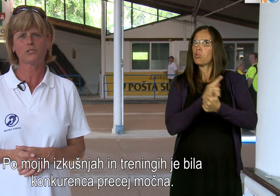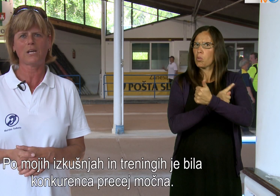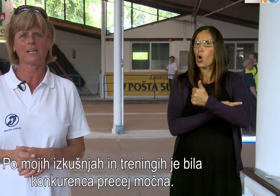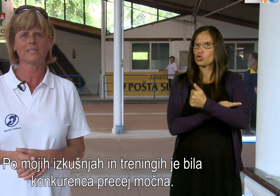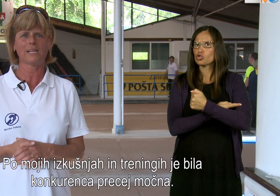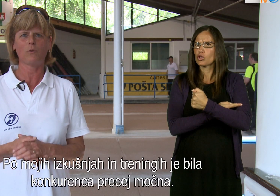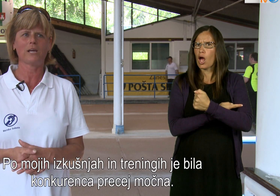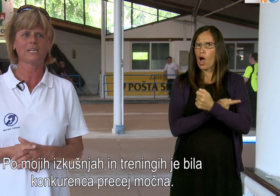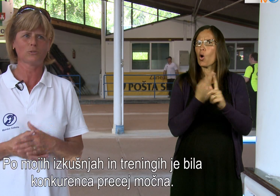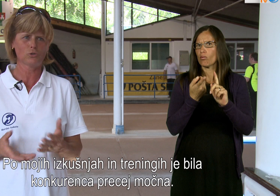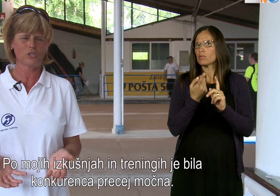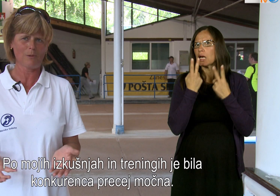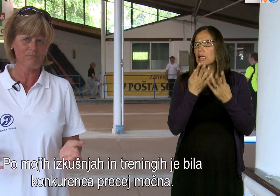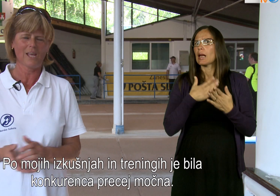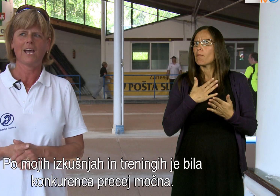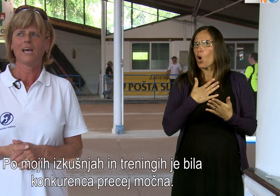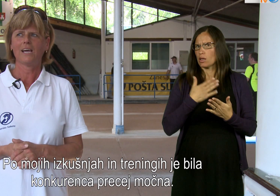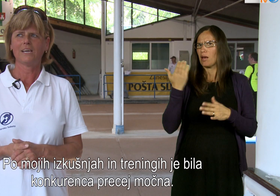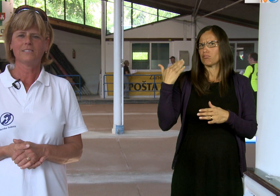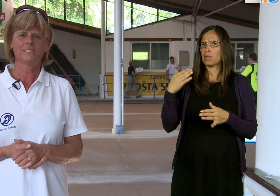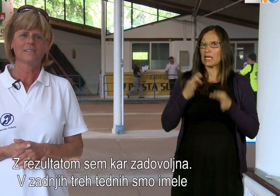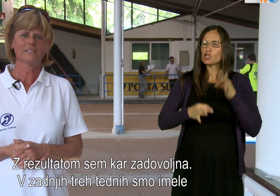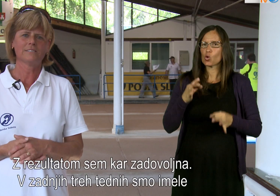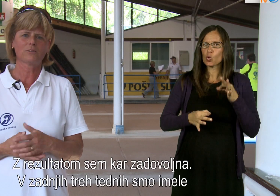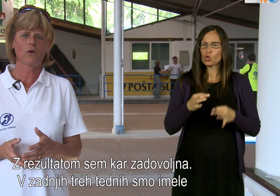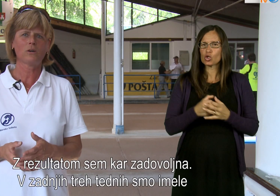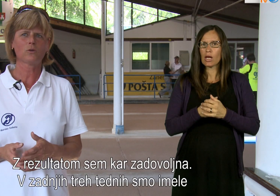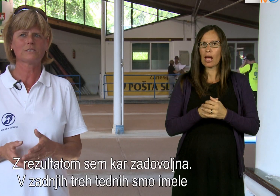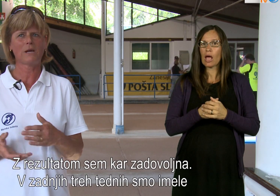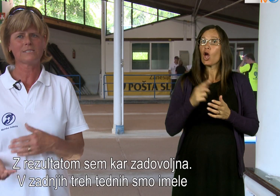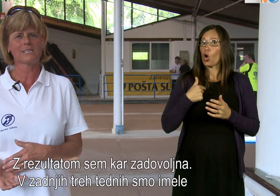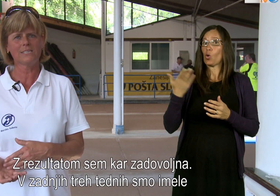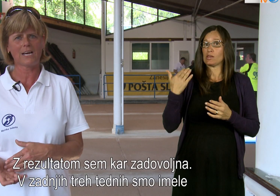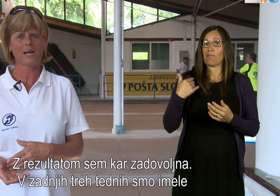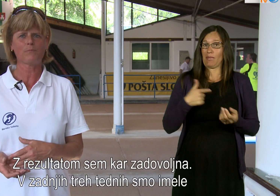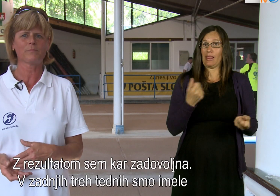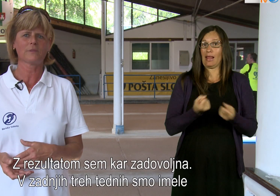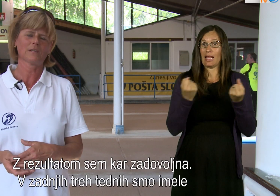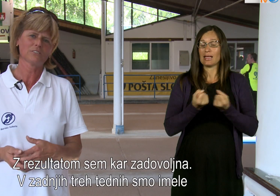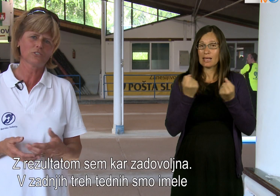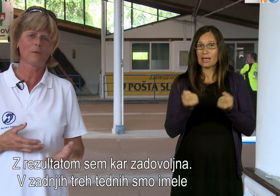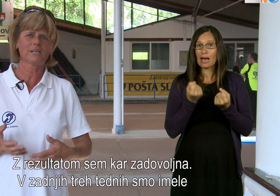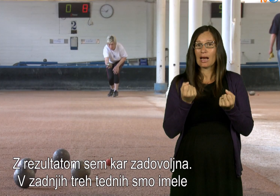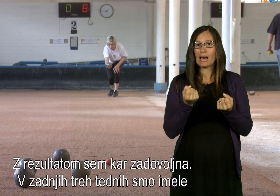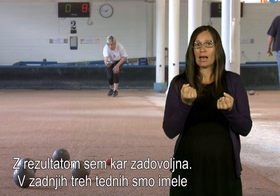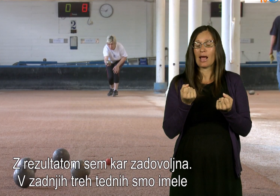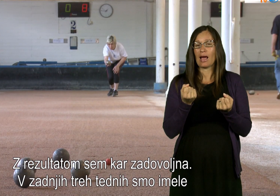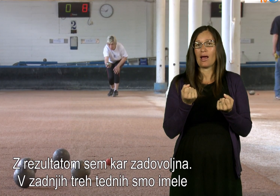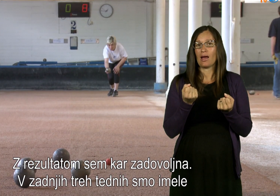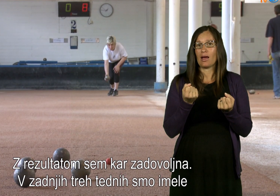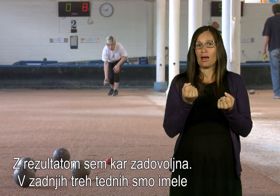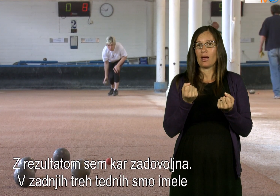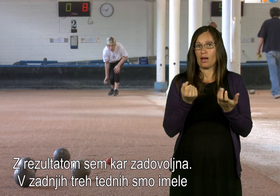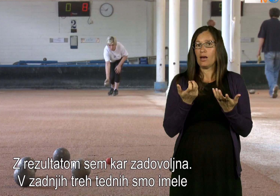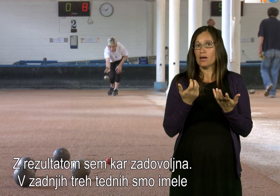precej močna, glede na mojih izkušnje in na to, koliko sem jaz trenirala, še bi rekla, da sem bila še